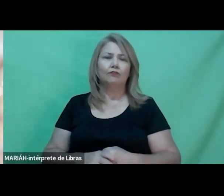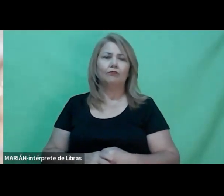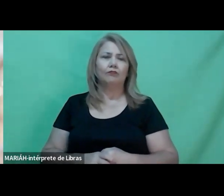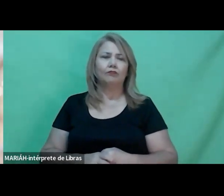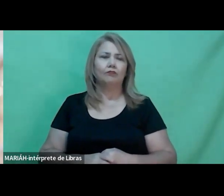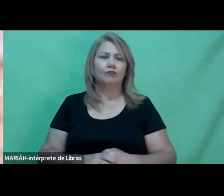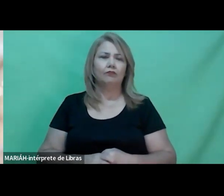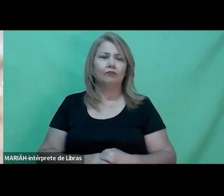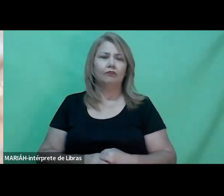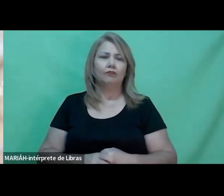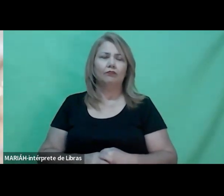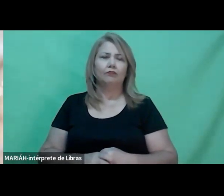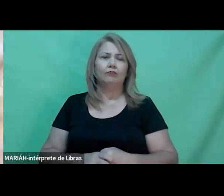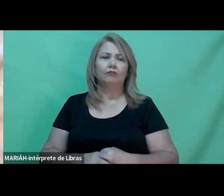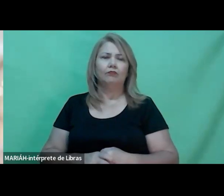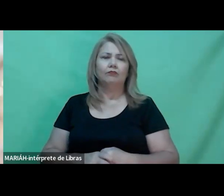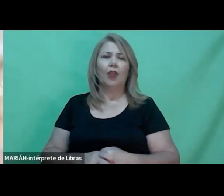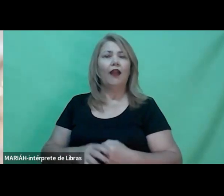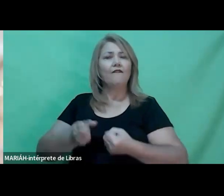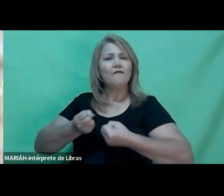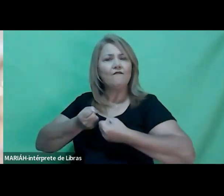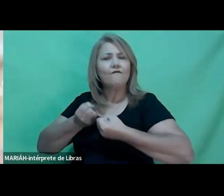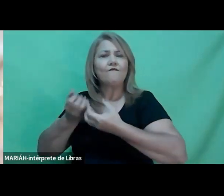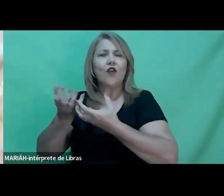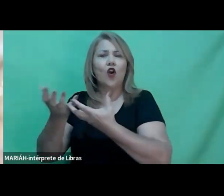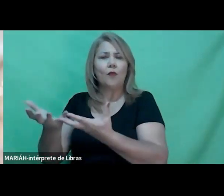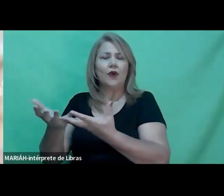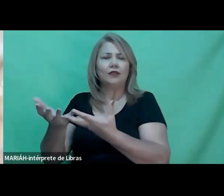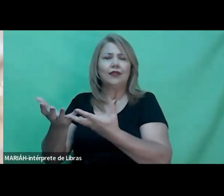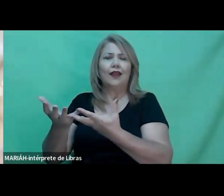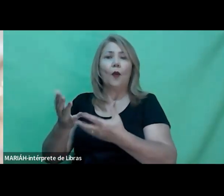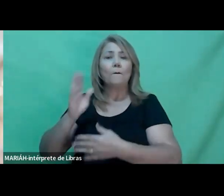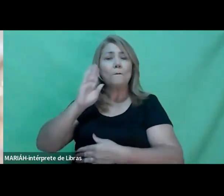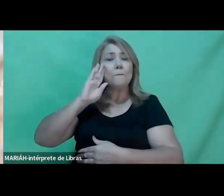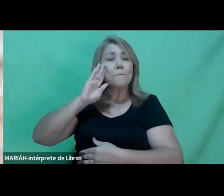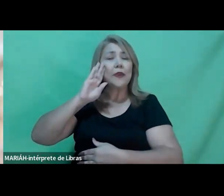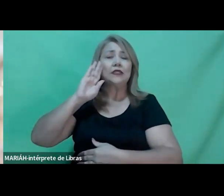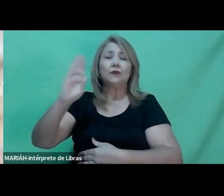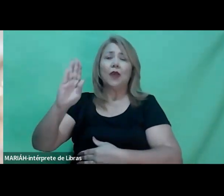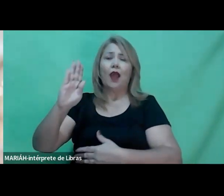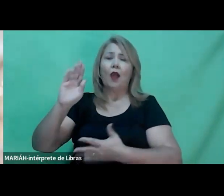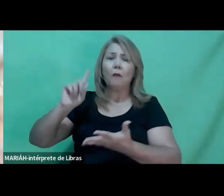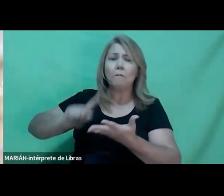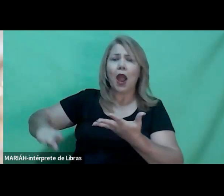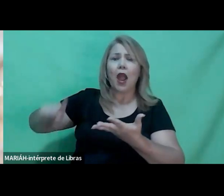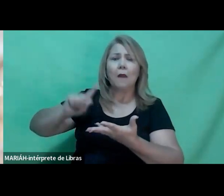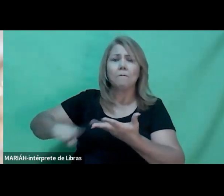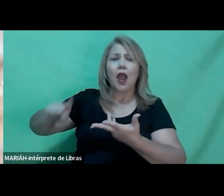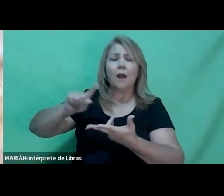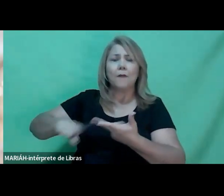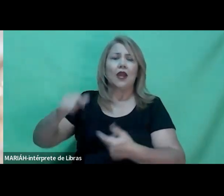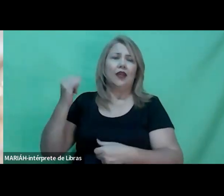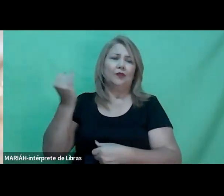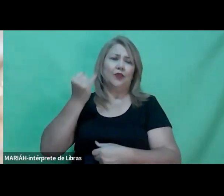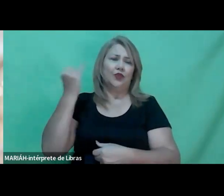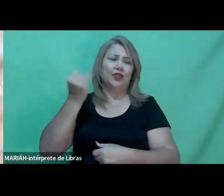eh dar la información general pero resaltando cosas específicas importantes nuevamente sin